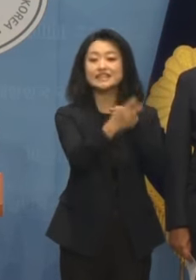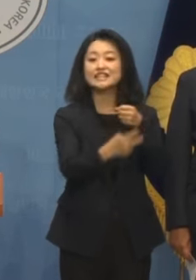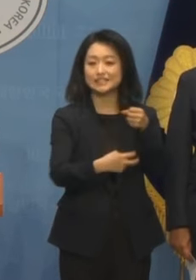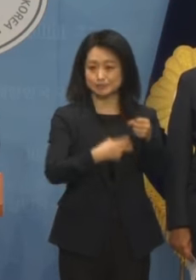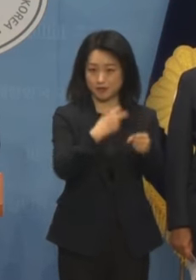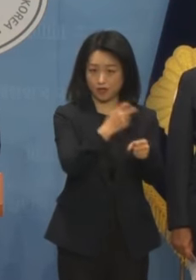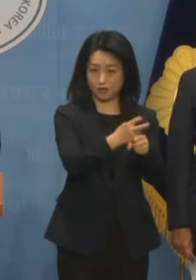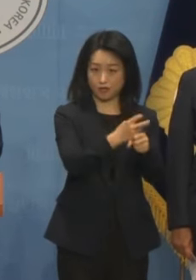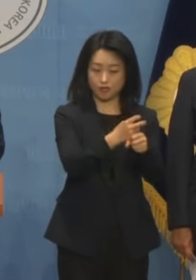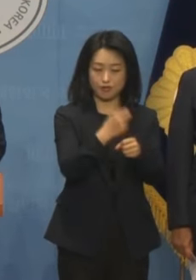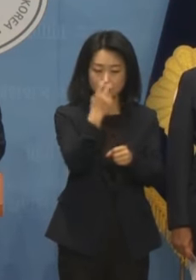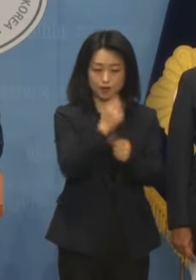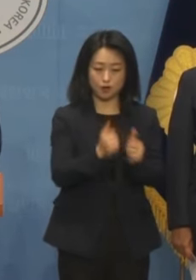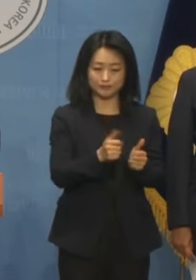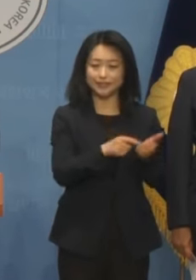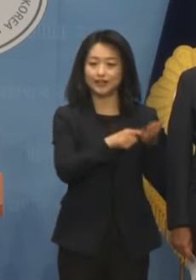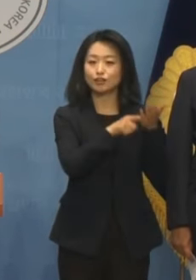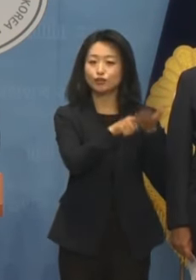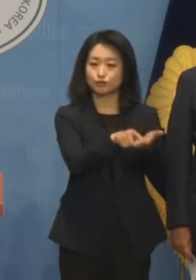구형받았습니다.